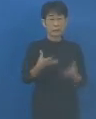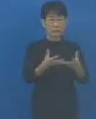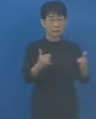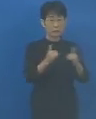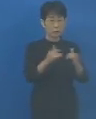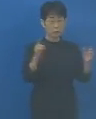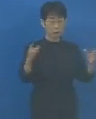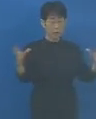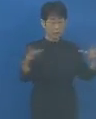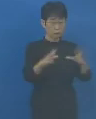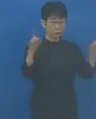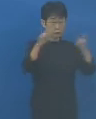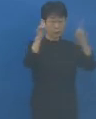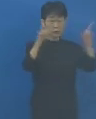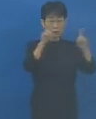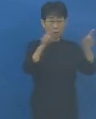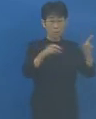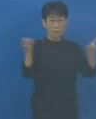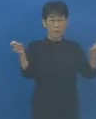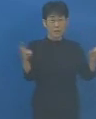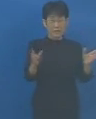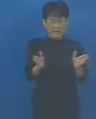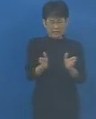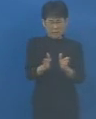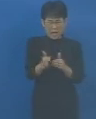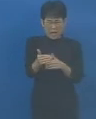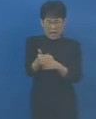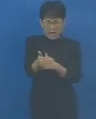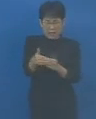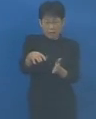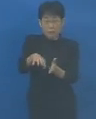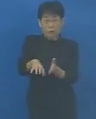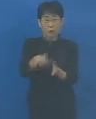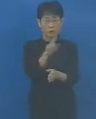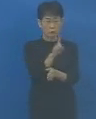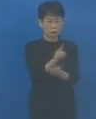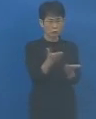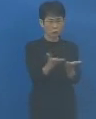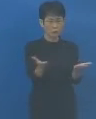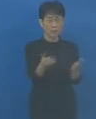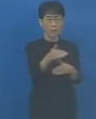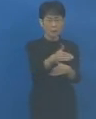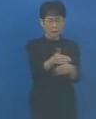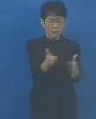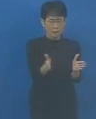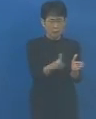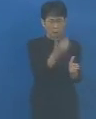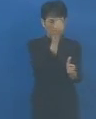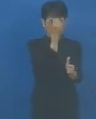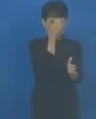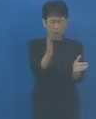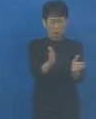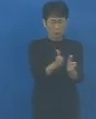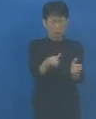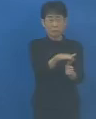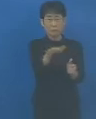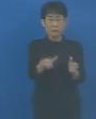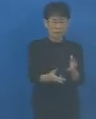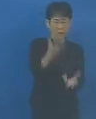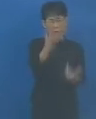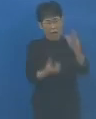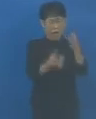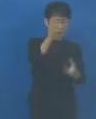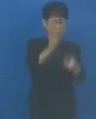ントまた限られた狭い空間一つのお店やスペースの中でみんなで大騒ぎしたり歌った